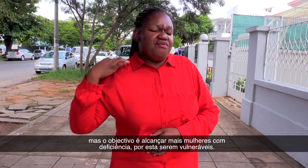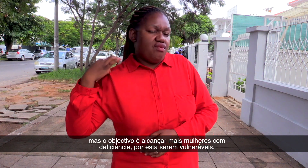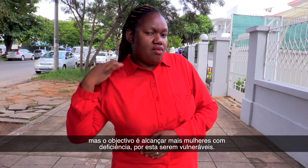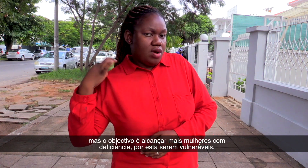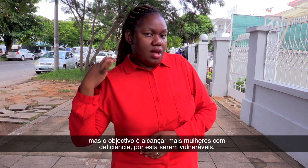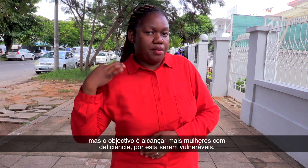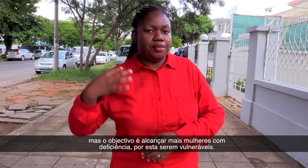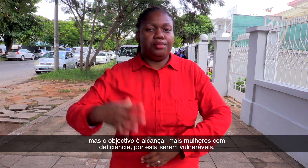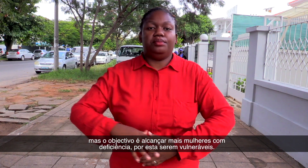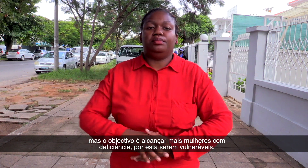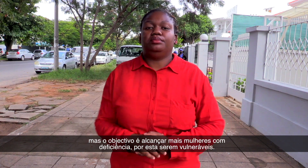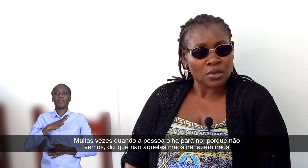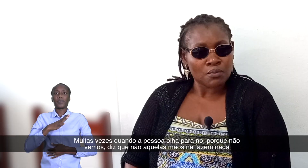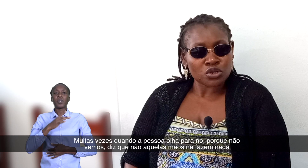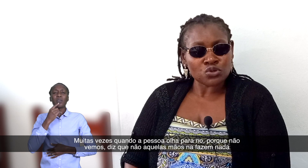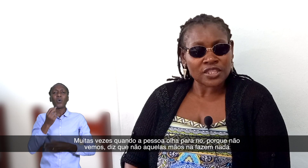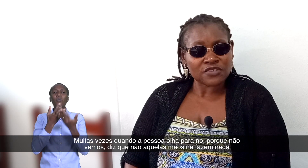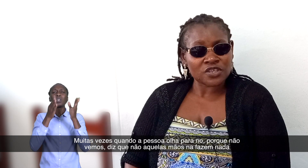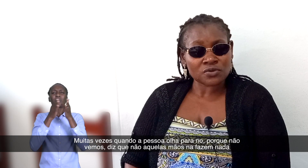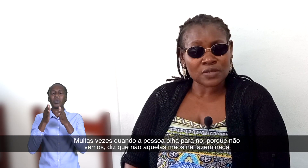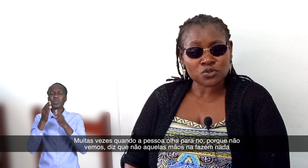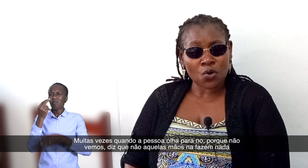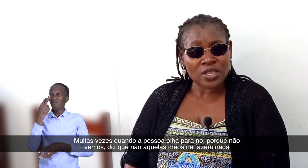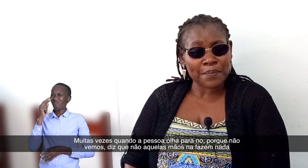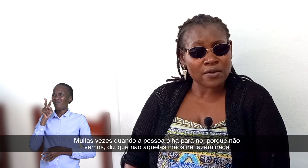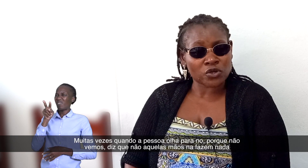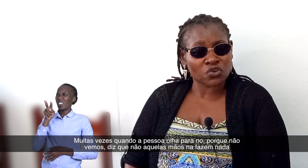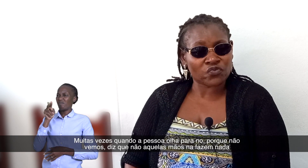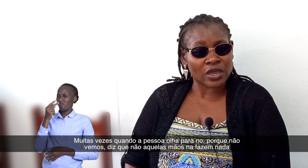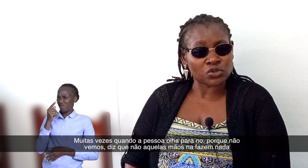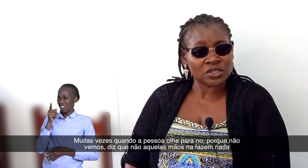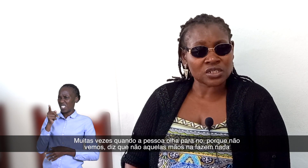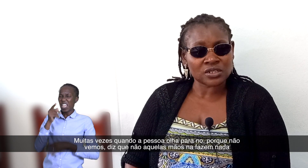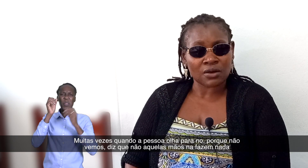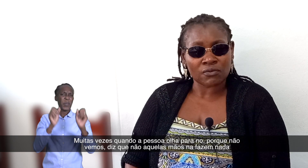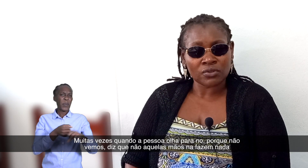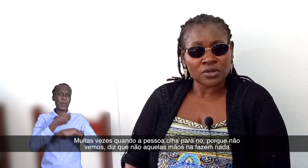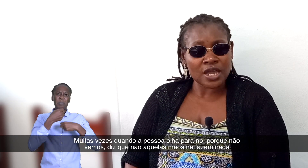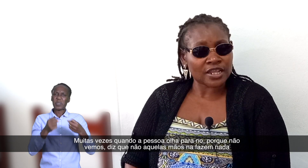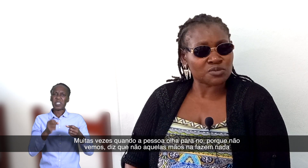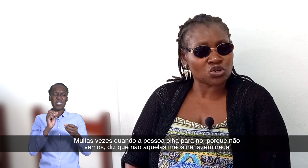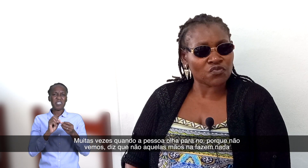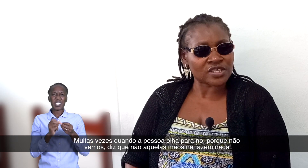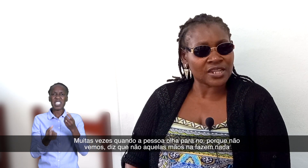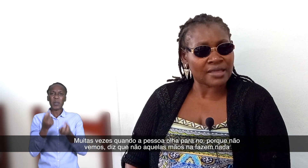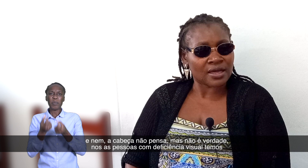por estas serem vulneráveis. Porque muitas das vezes quando a pessoa olha para nós não vemos, diz que não, nem aquelas mãos não fazem nada,